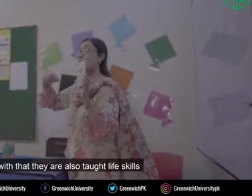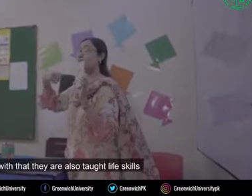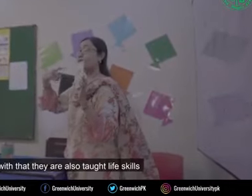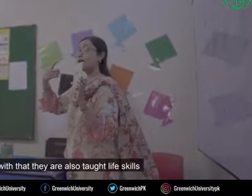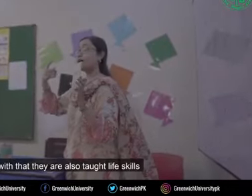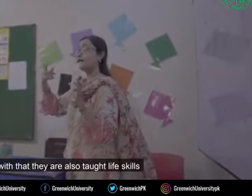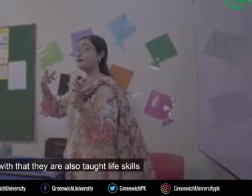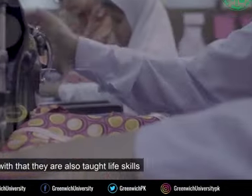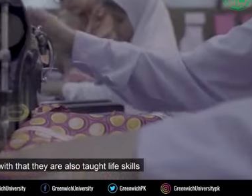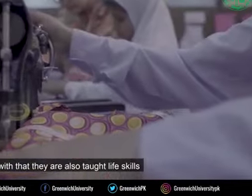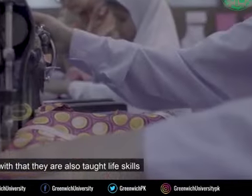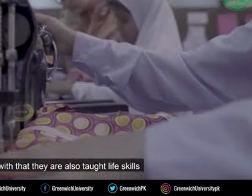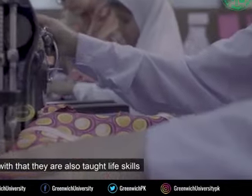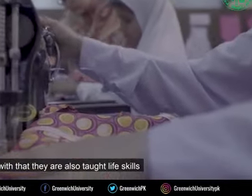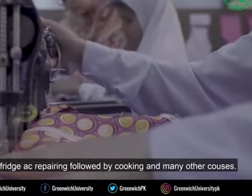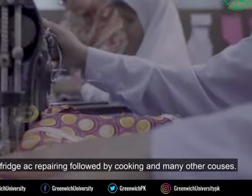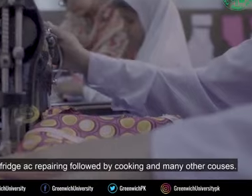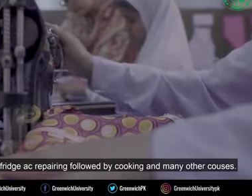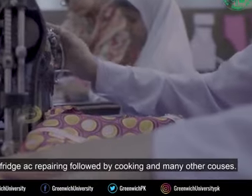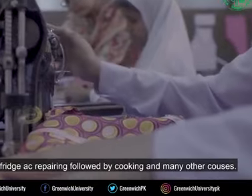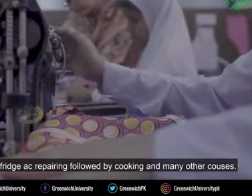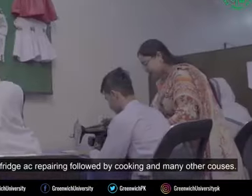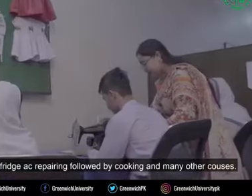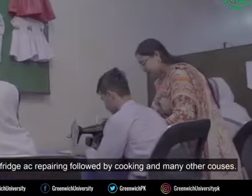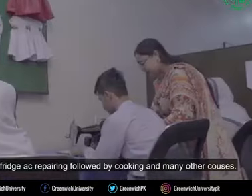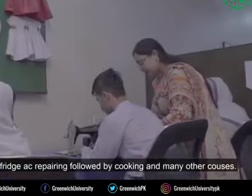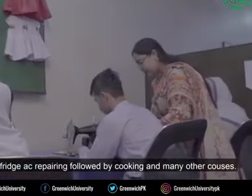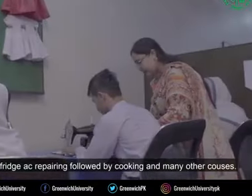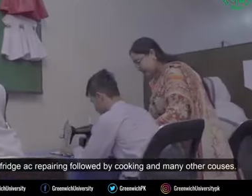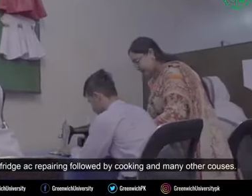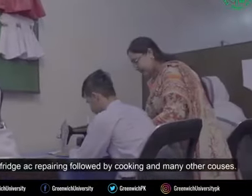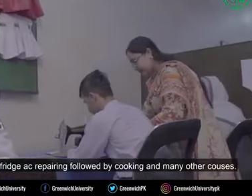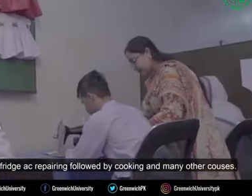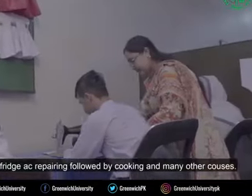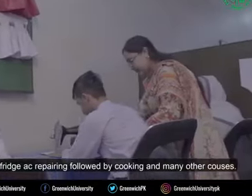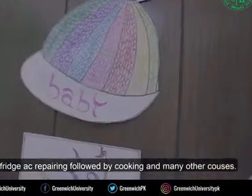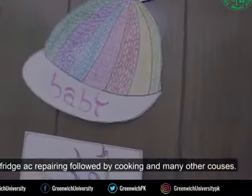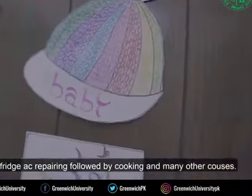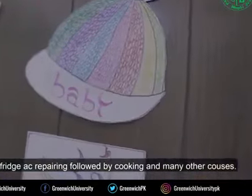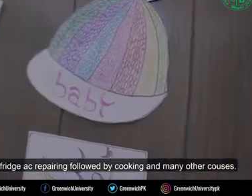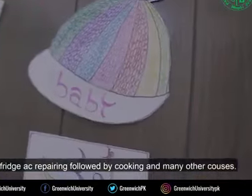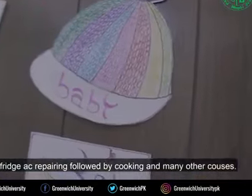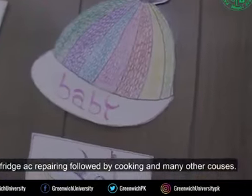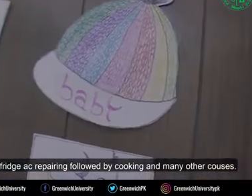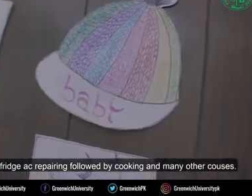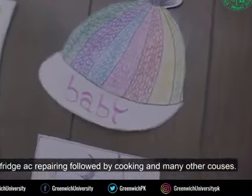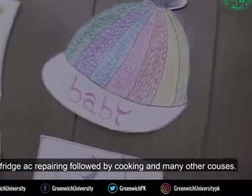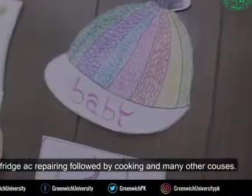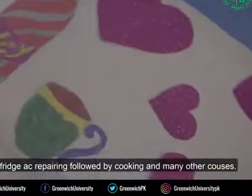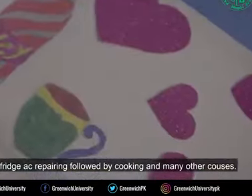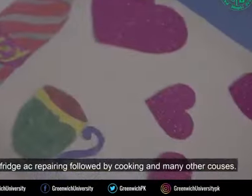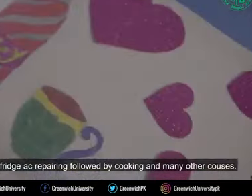और उनको हुनरमंद बनाने के लिए सिलाई कढ़ाई, फ्रिज एसी रिपेयरिंग, कुकिंग और दूसरे दीगर कोर्सेज सिखाए जाते हैं।